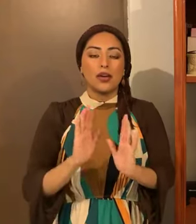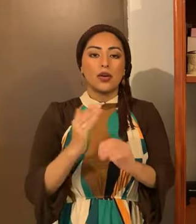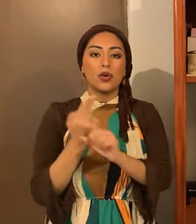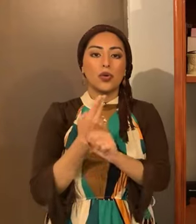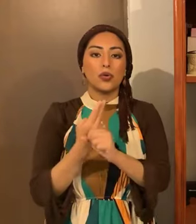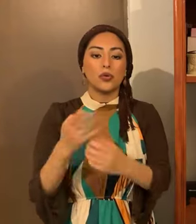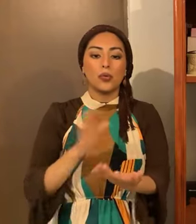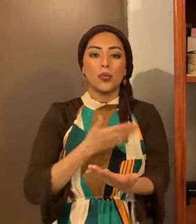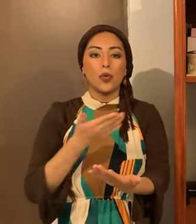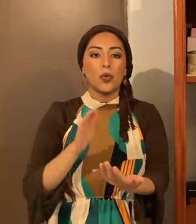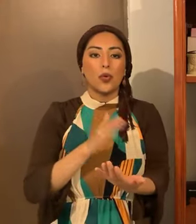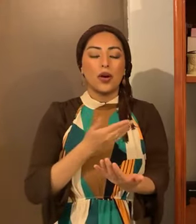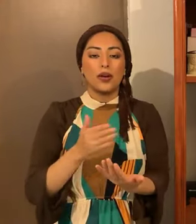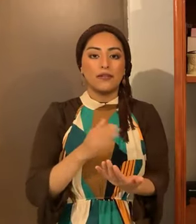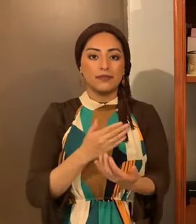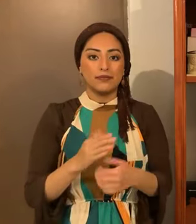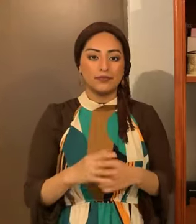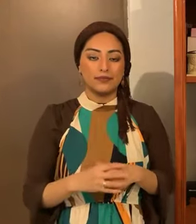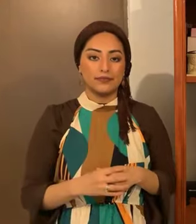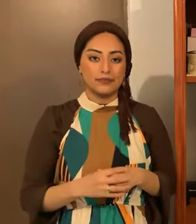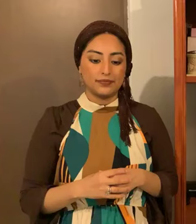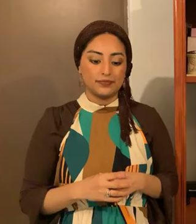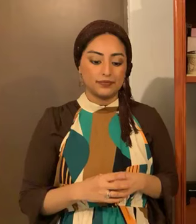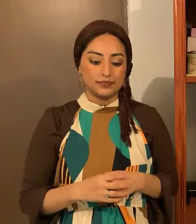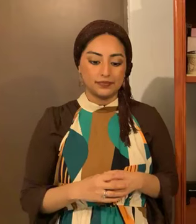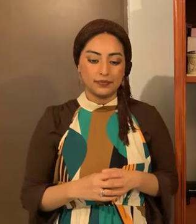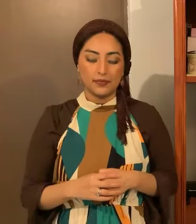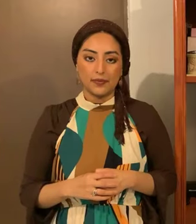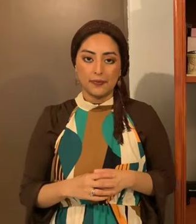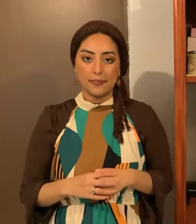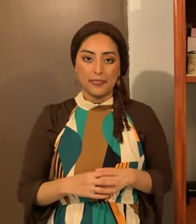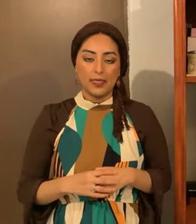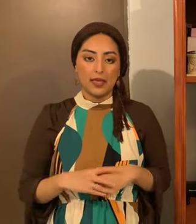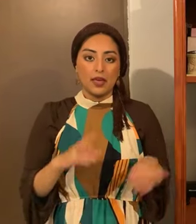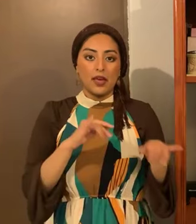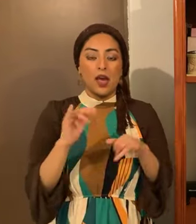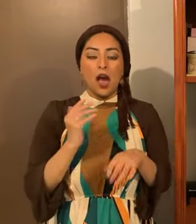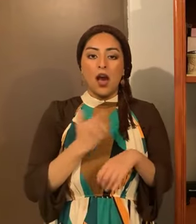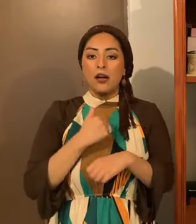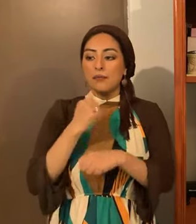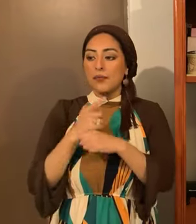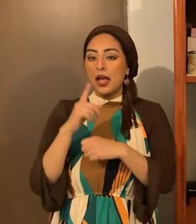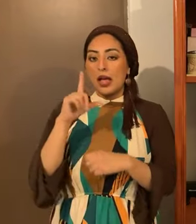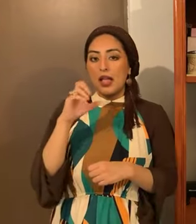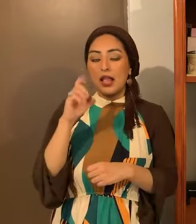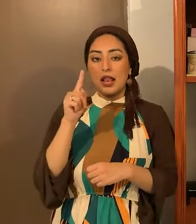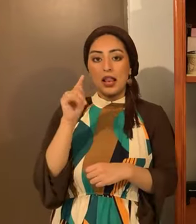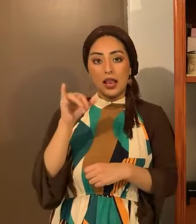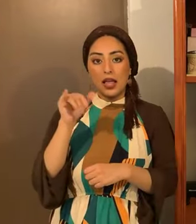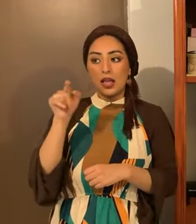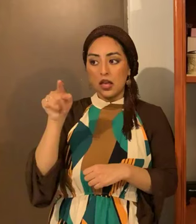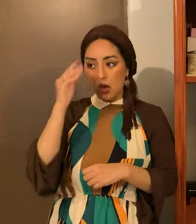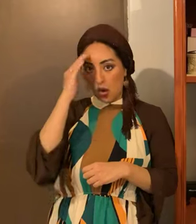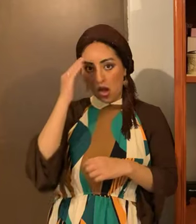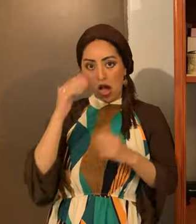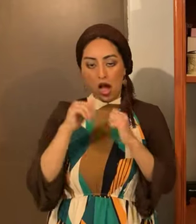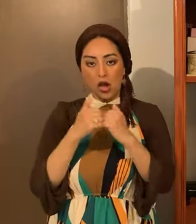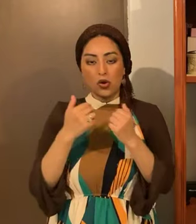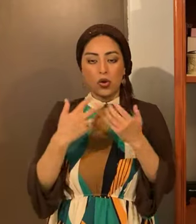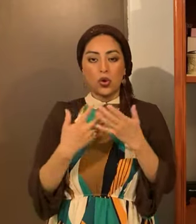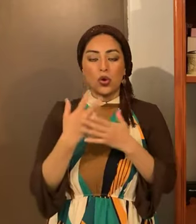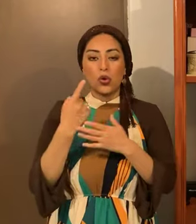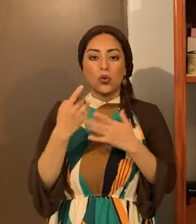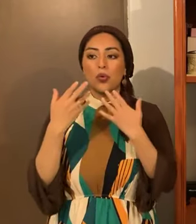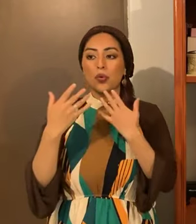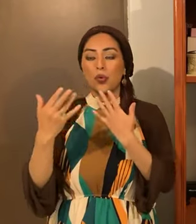nuevo, es nuestra Ajot Leti Palacios Gutiérrez. La Abacadosh le dio esta melodía, este